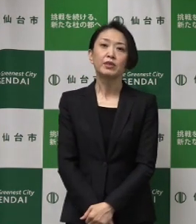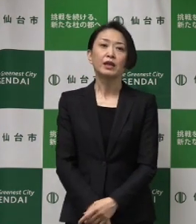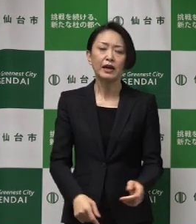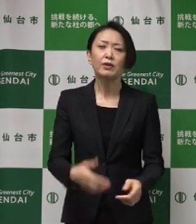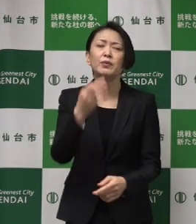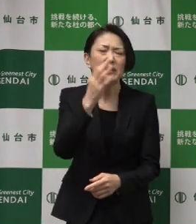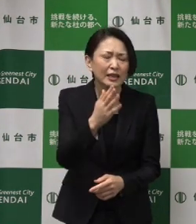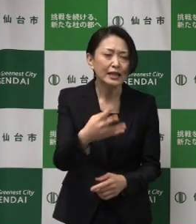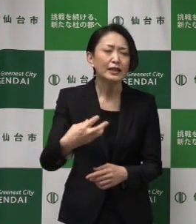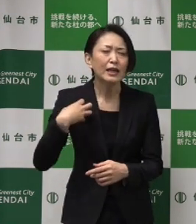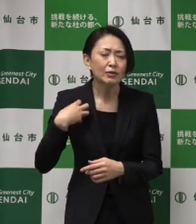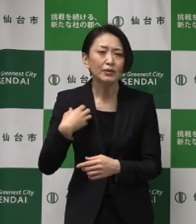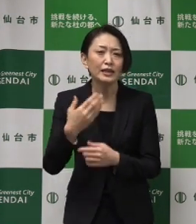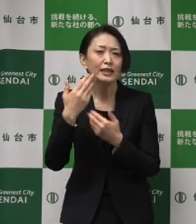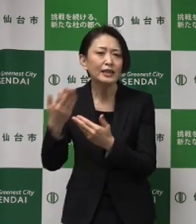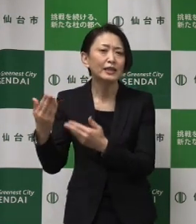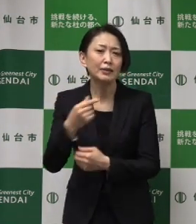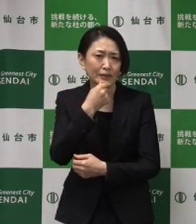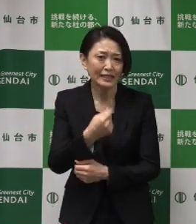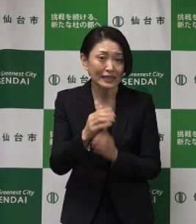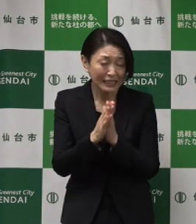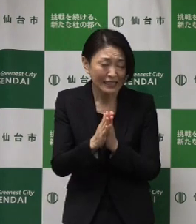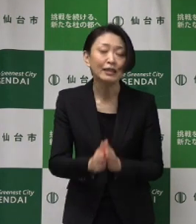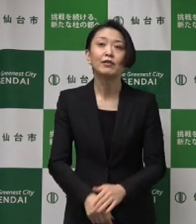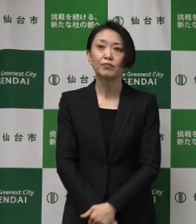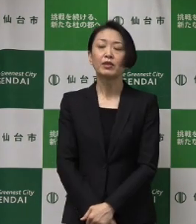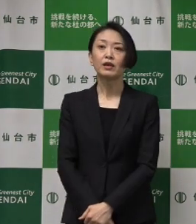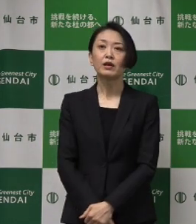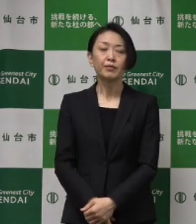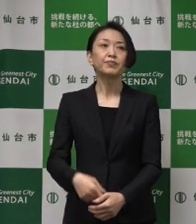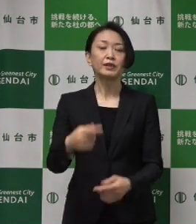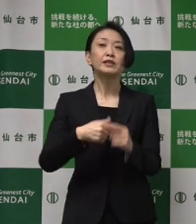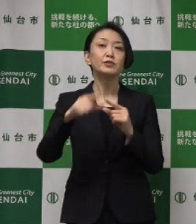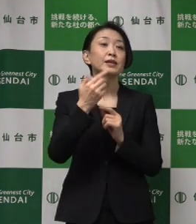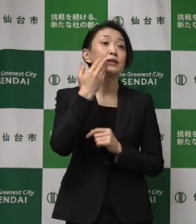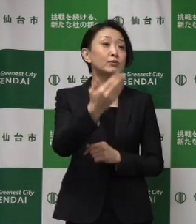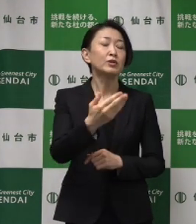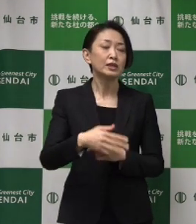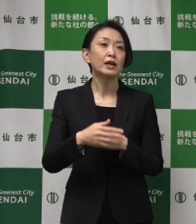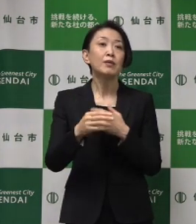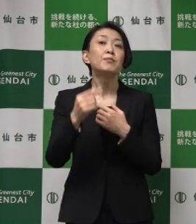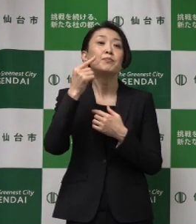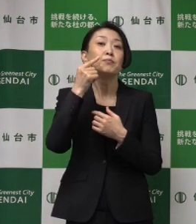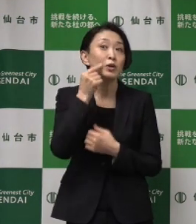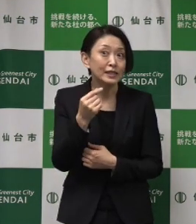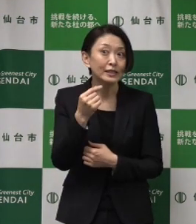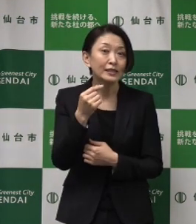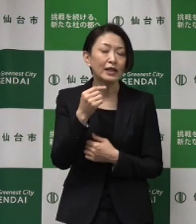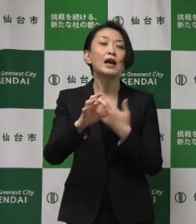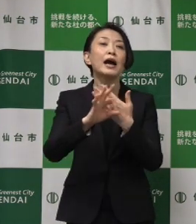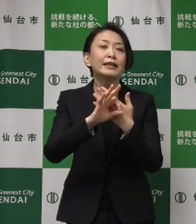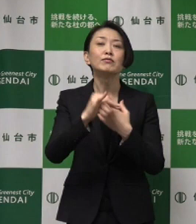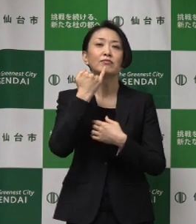当に聞いていただけませんか。 あと、仮にの話になってしまいますが、仮に、事前合宿に来